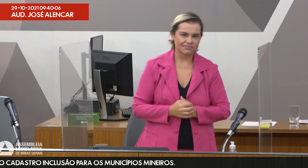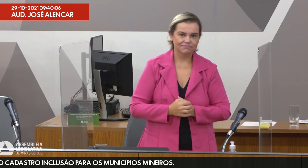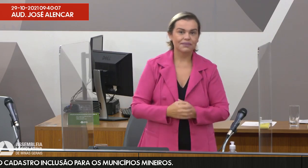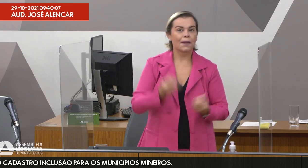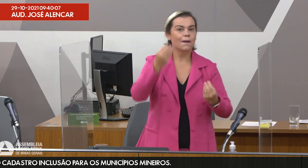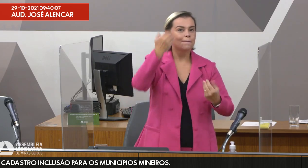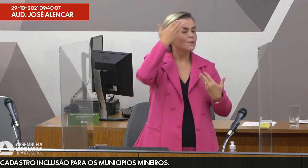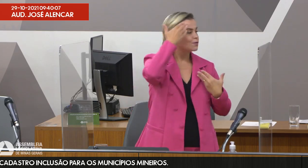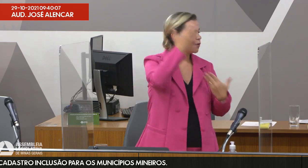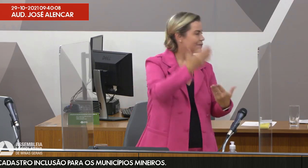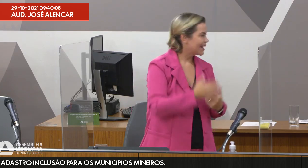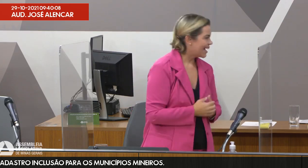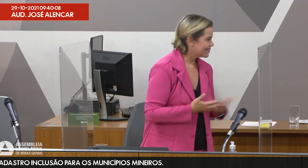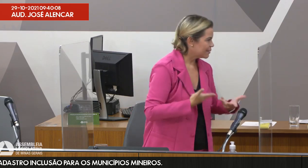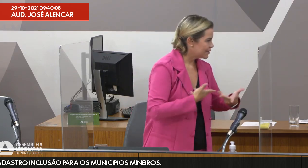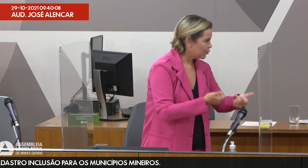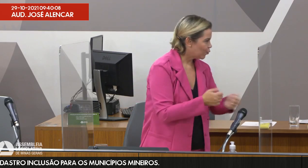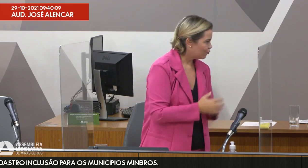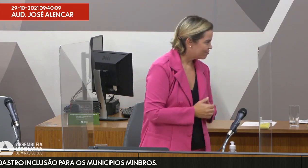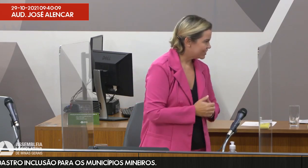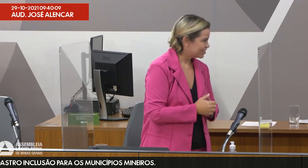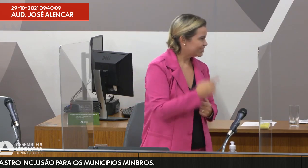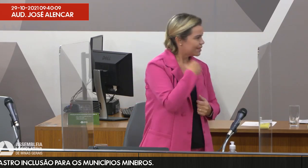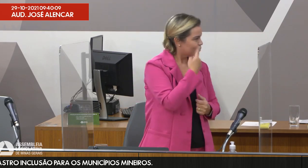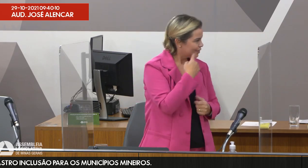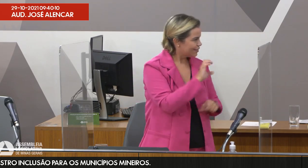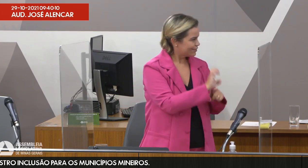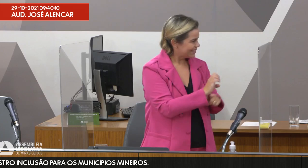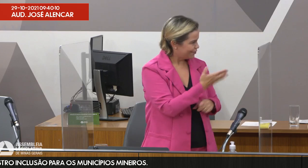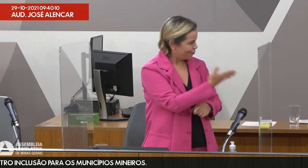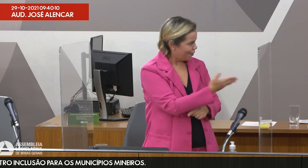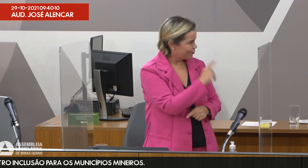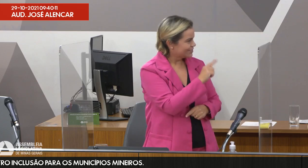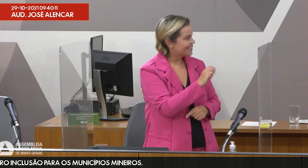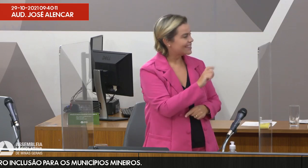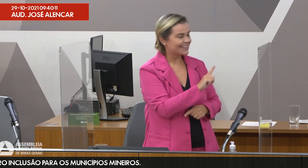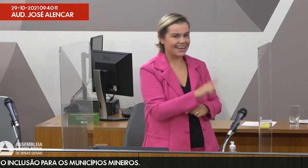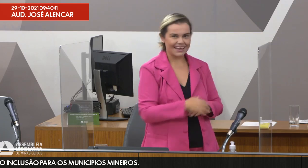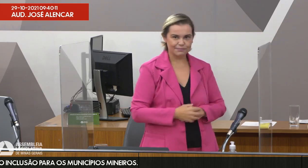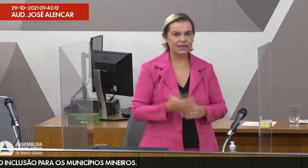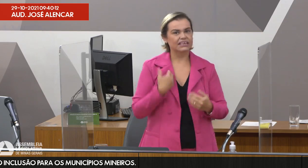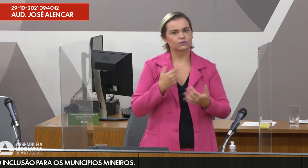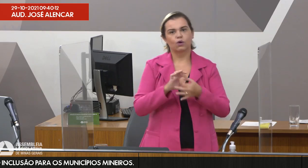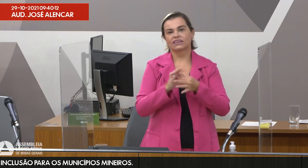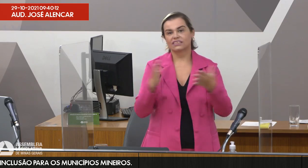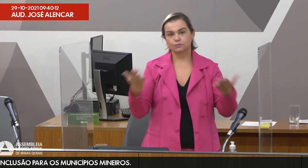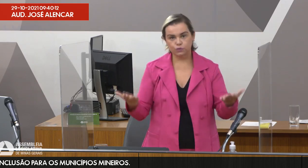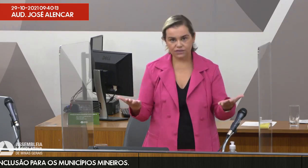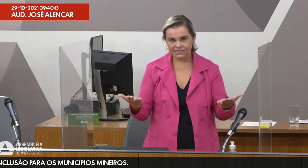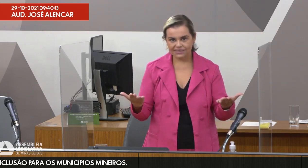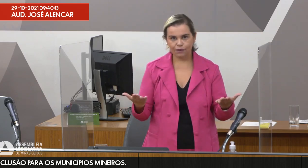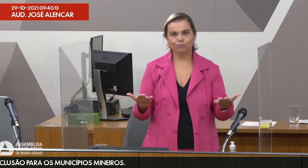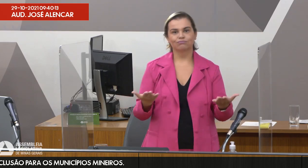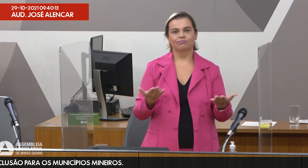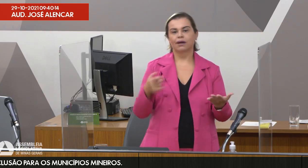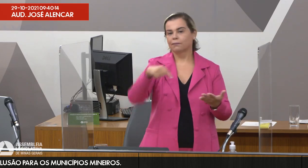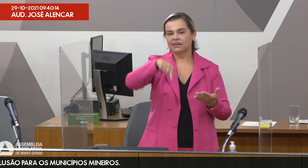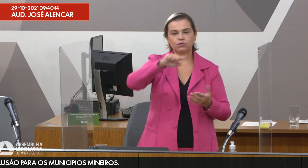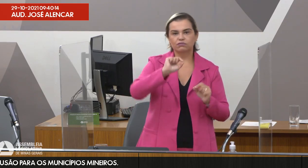estão em andamento ainda e algumas que serão entregues até o final deste ano. Mais uma vez, eu quero agradecer ao